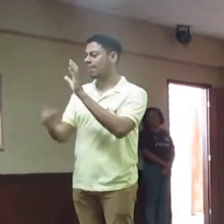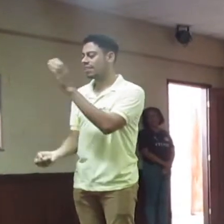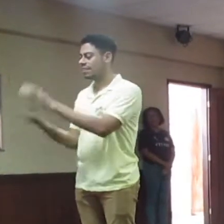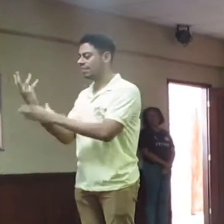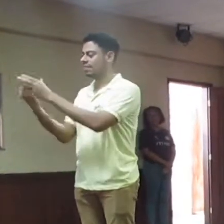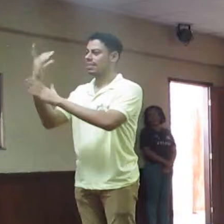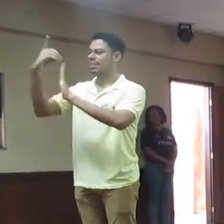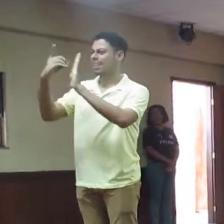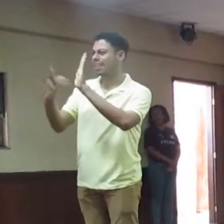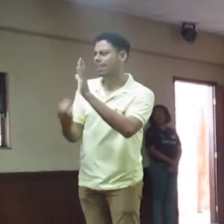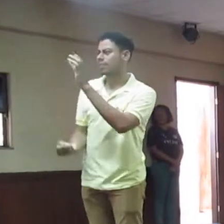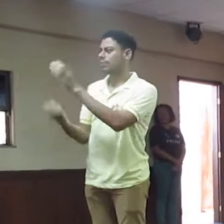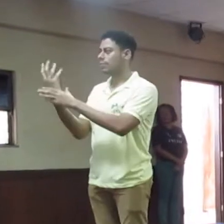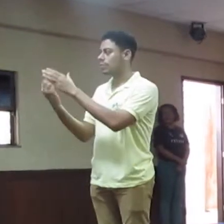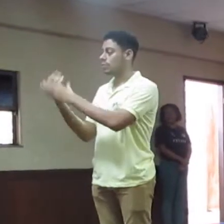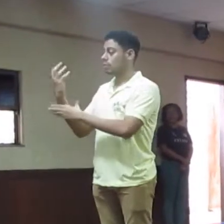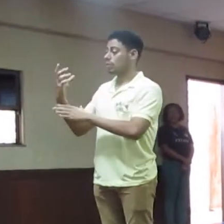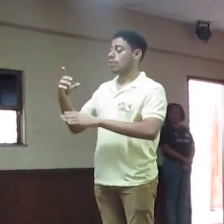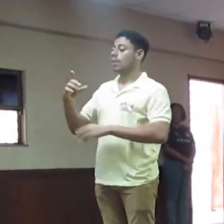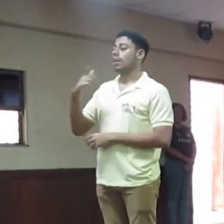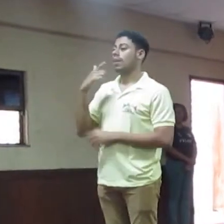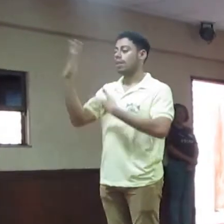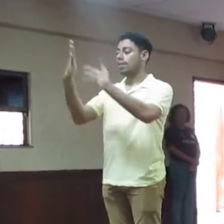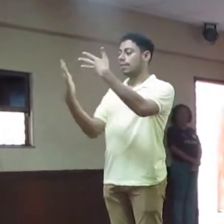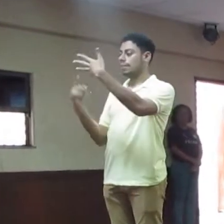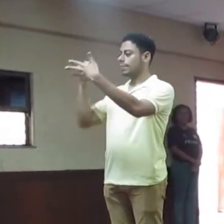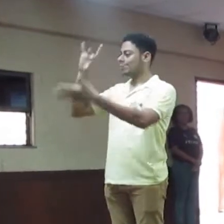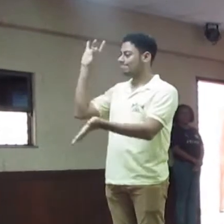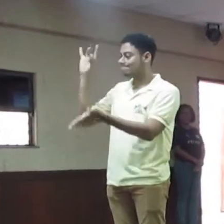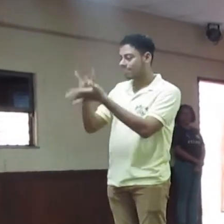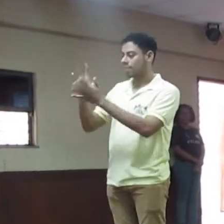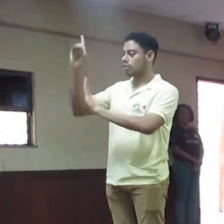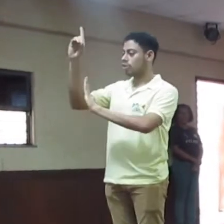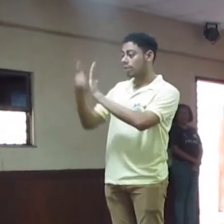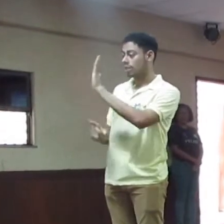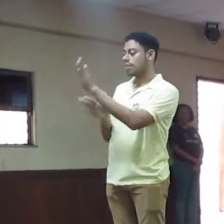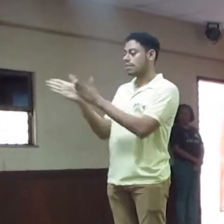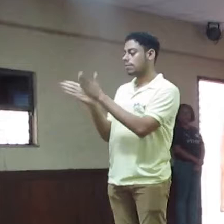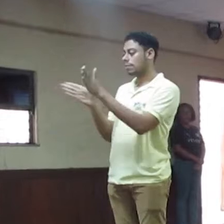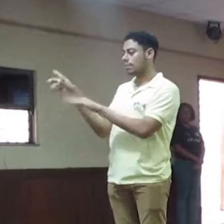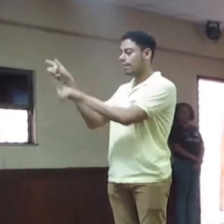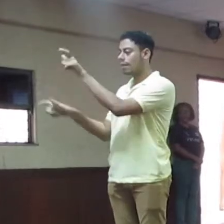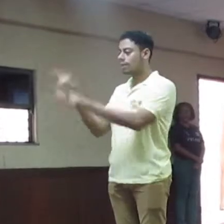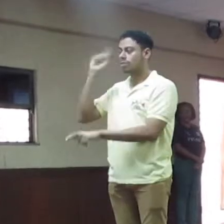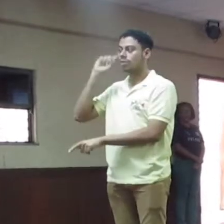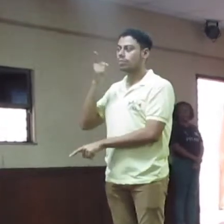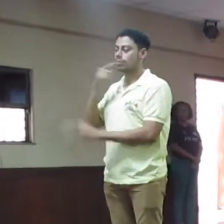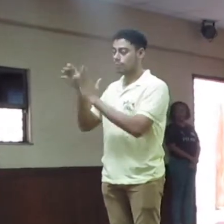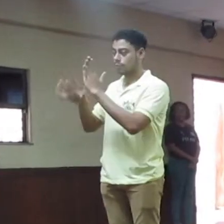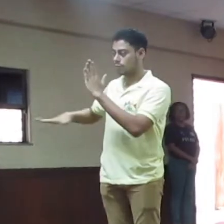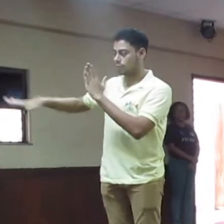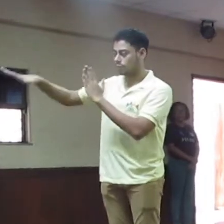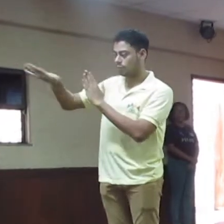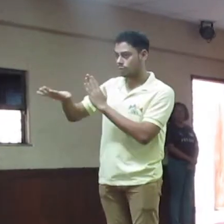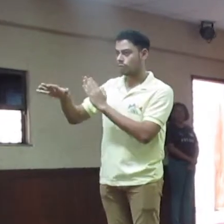decretos, legitimando a língua de sinais e dando direito à acessibilidade aos surdos, através